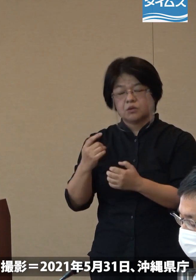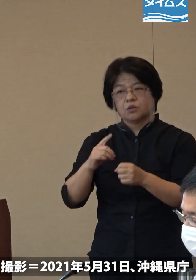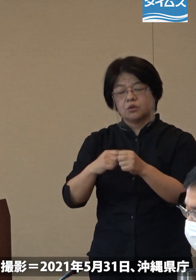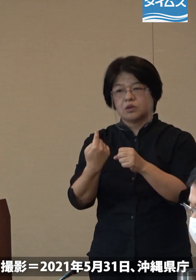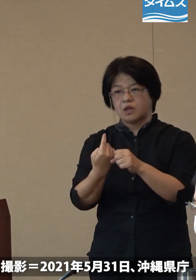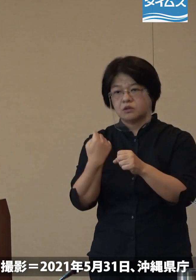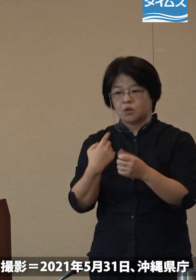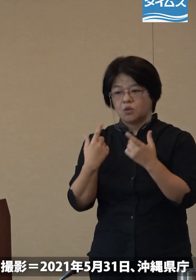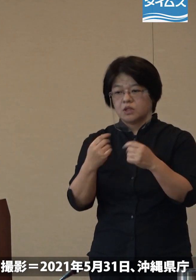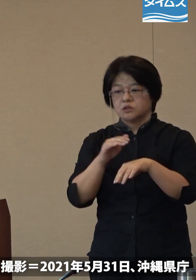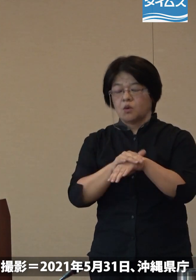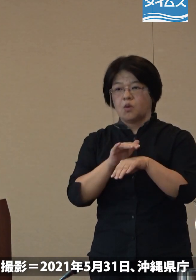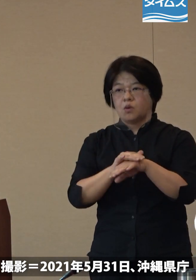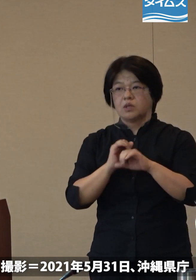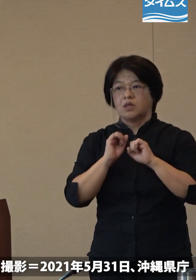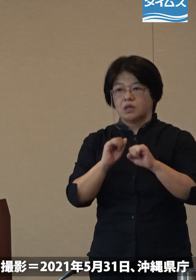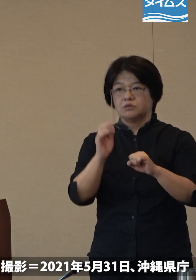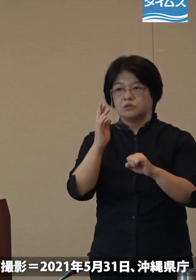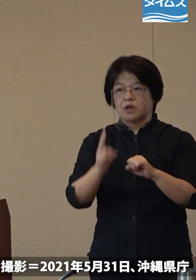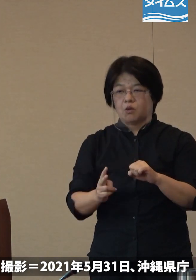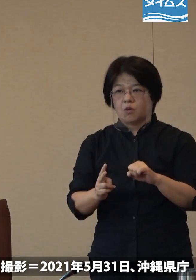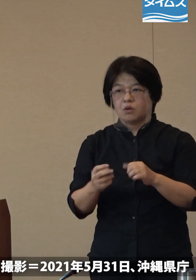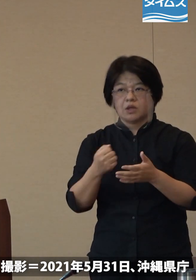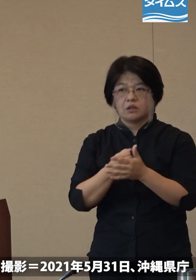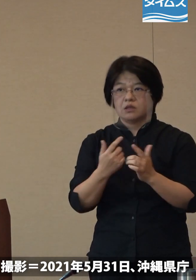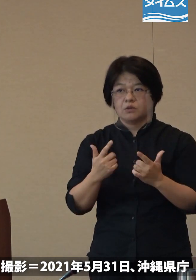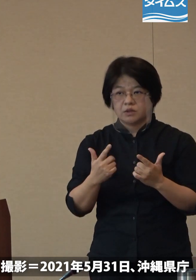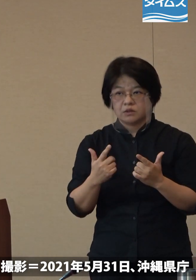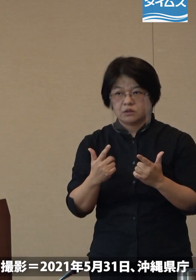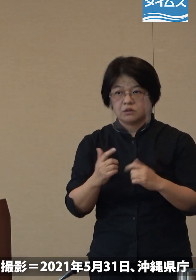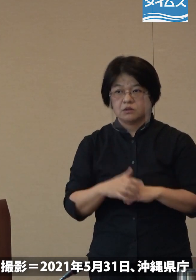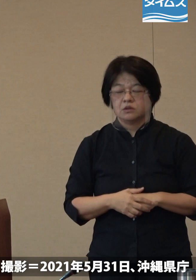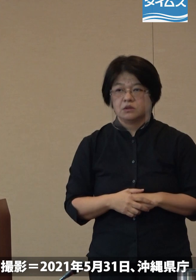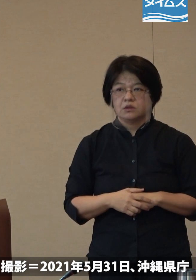ような状況です。ですが、まだ決定ではありません。